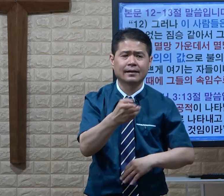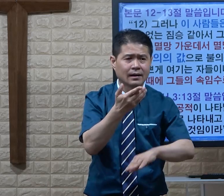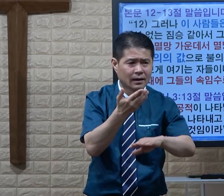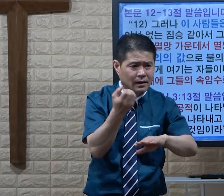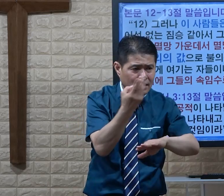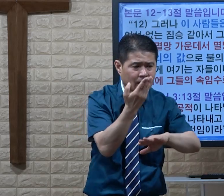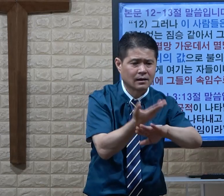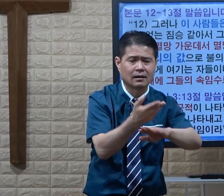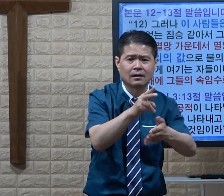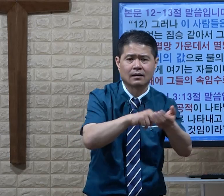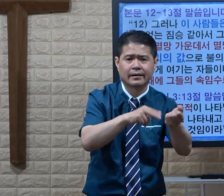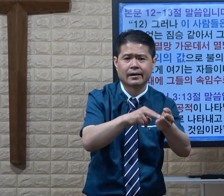그래서